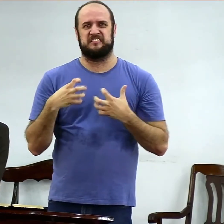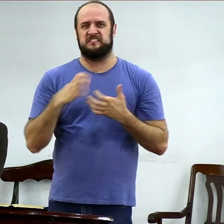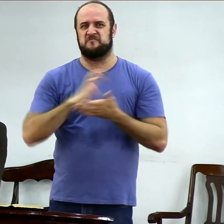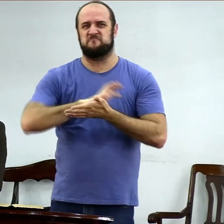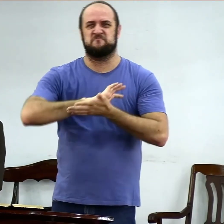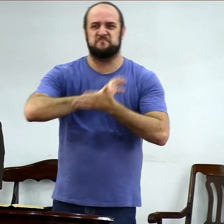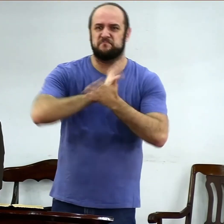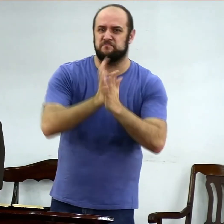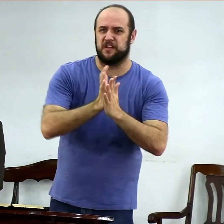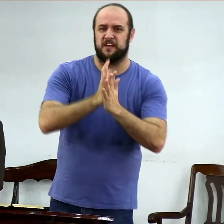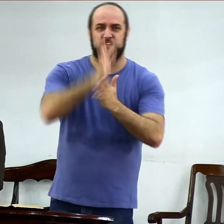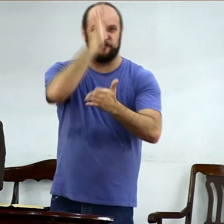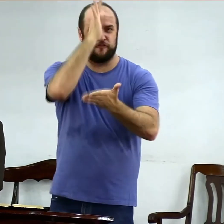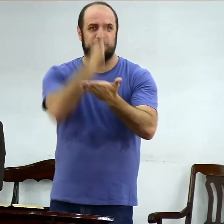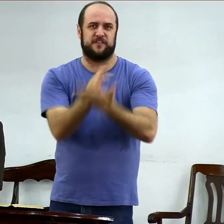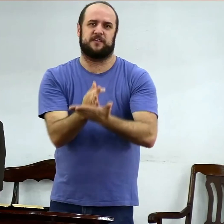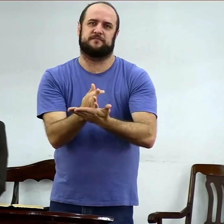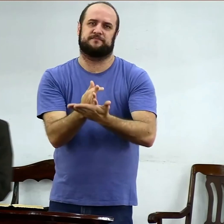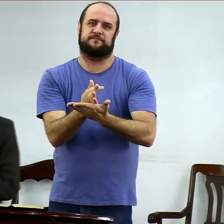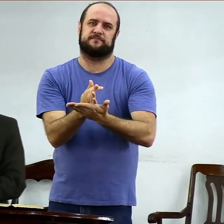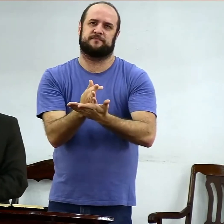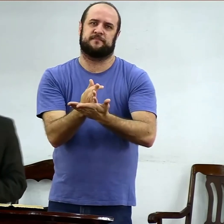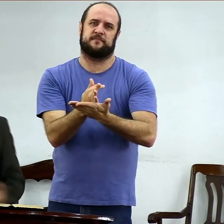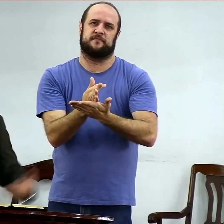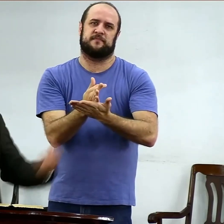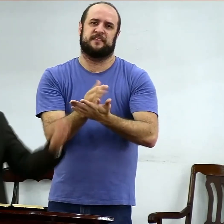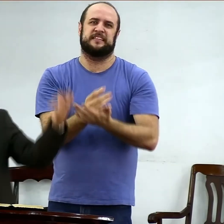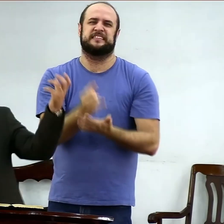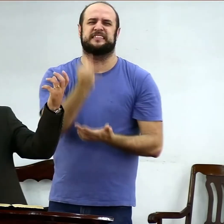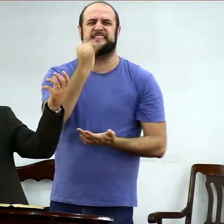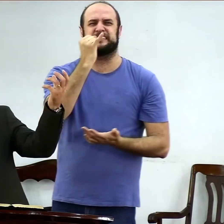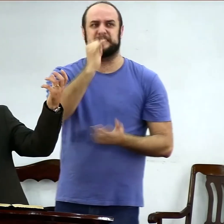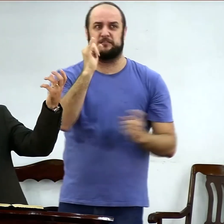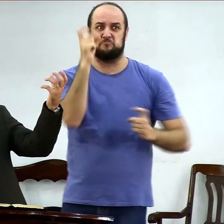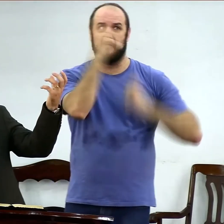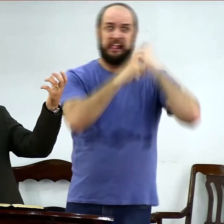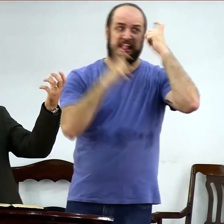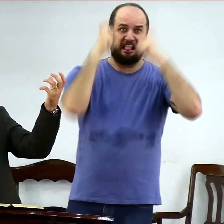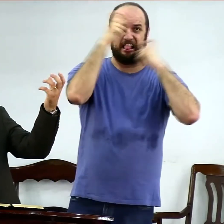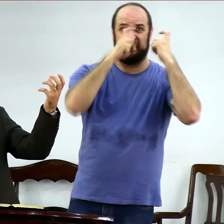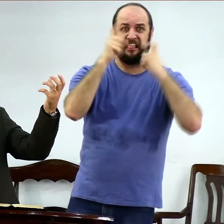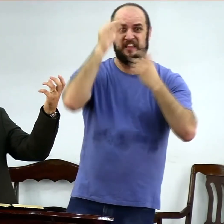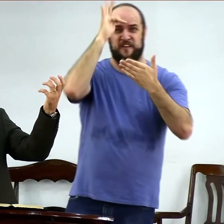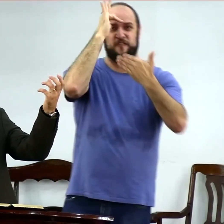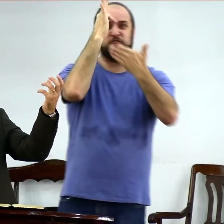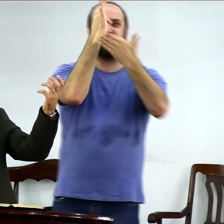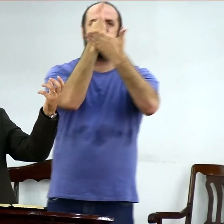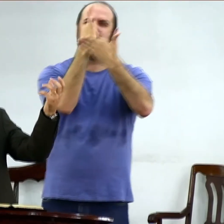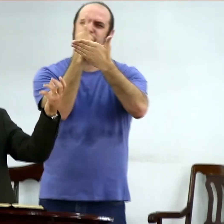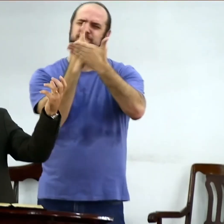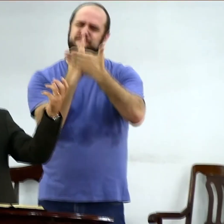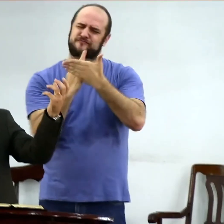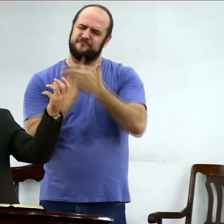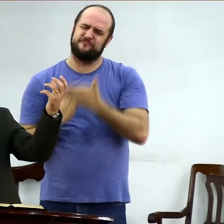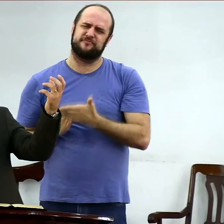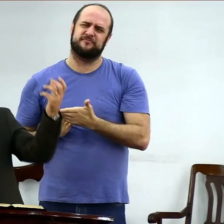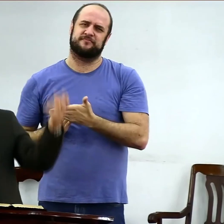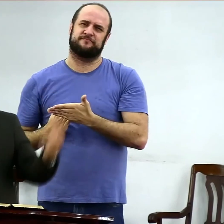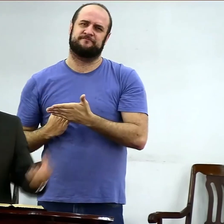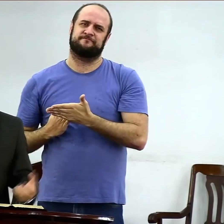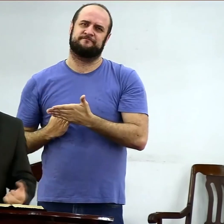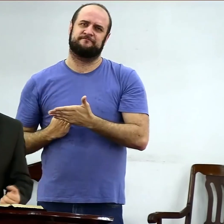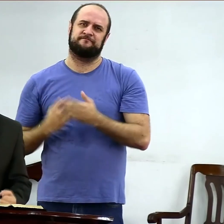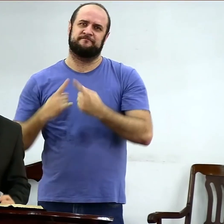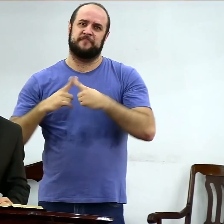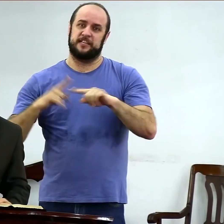rivalizar com a sua fé. Se você está muito preocupado, a tua fé está sendo minada. Mas agora, quando a tua